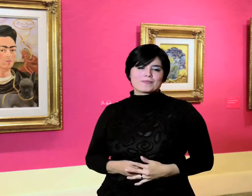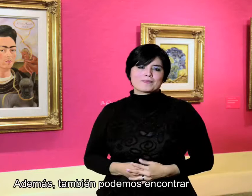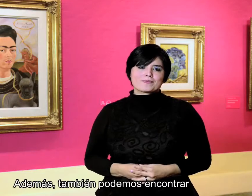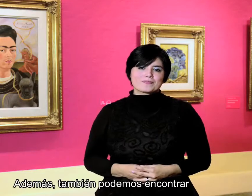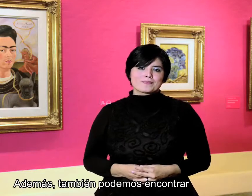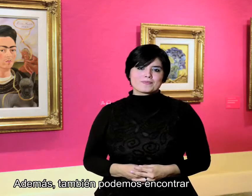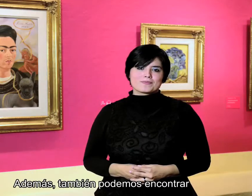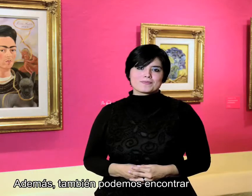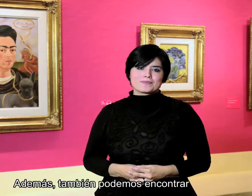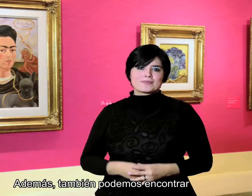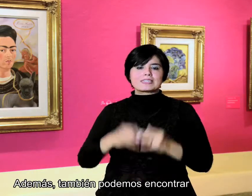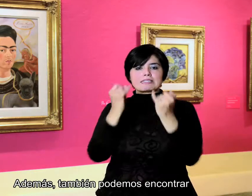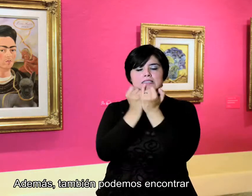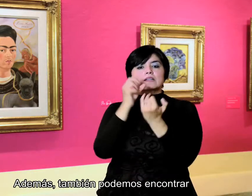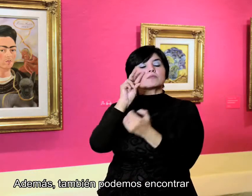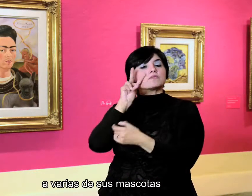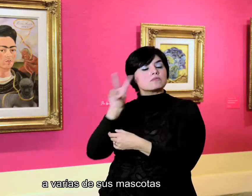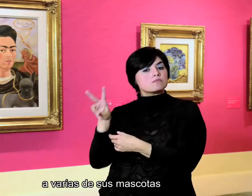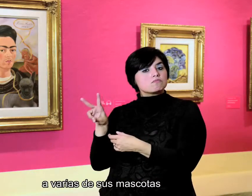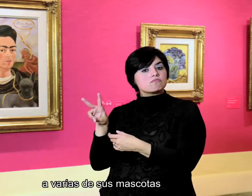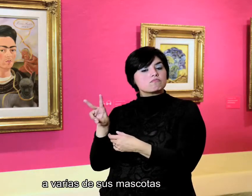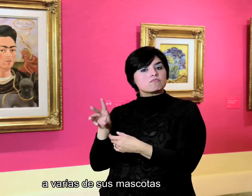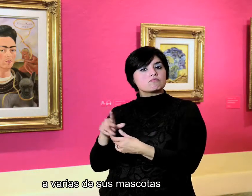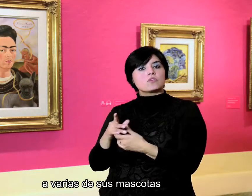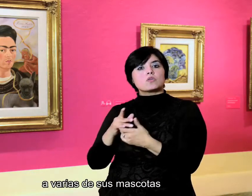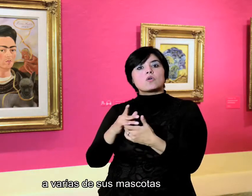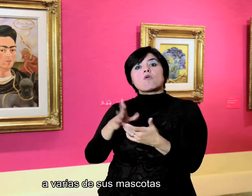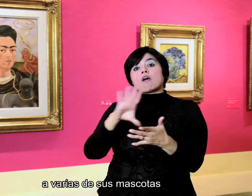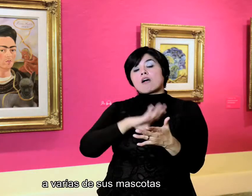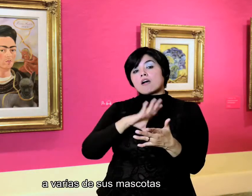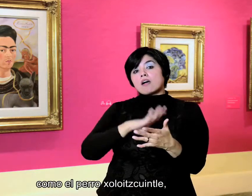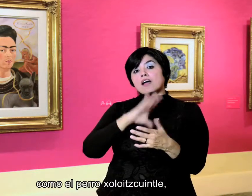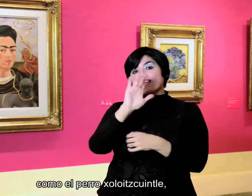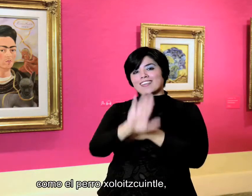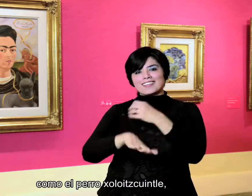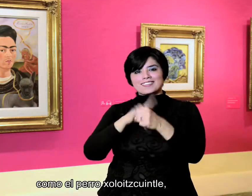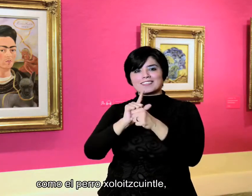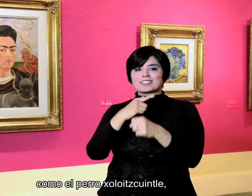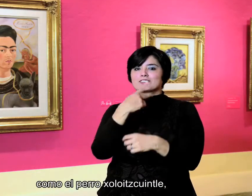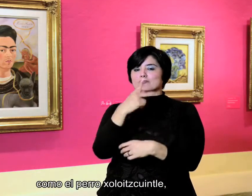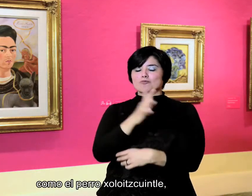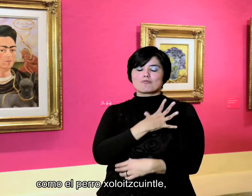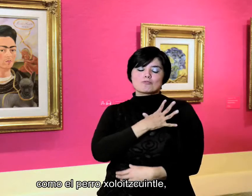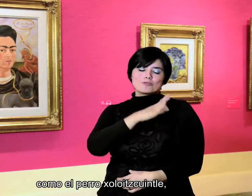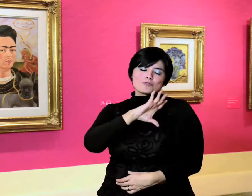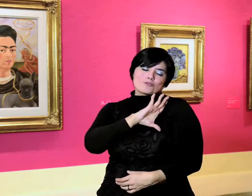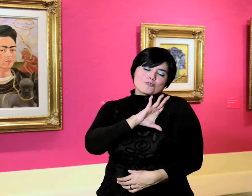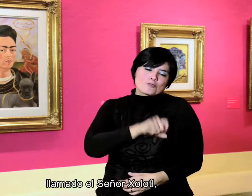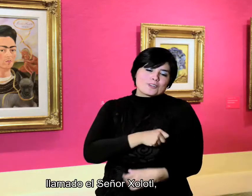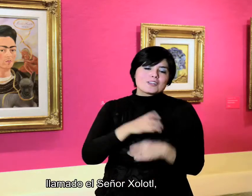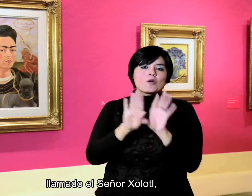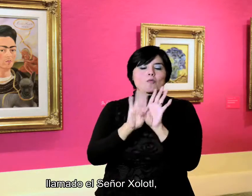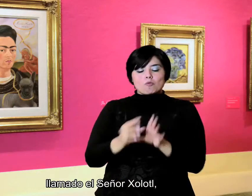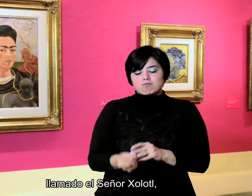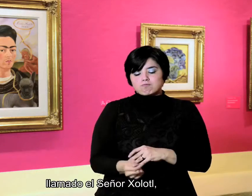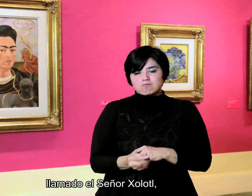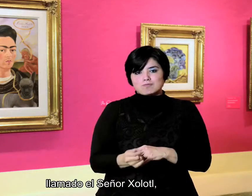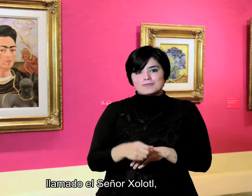Además, también podemos encontrar a varias de sus mascotas, como el perro Xoloitzcuintle, llamado el señor